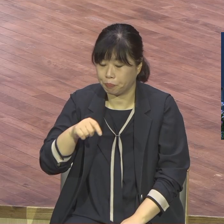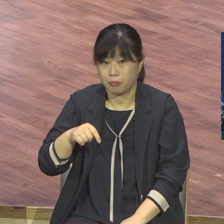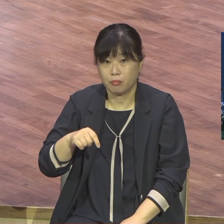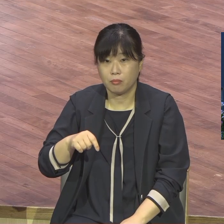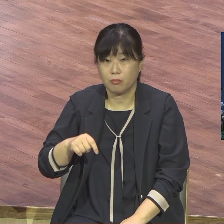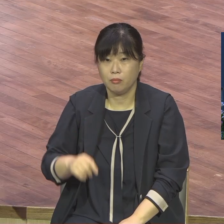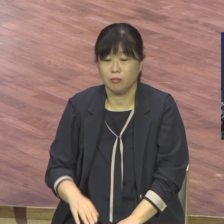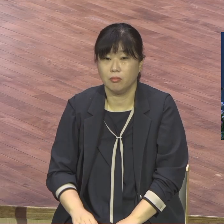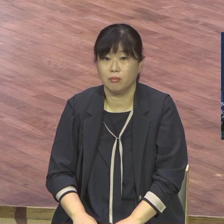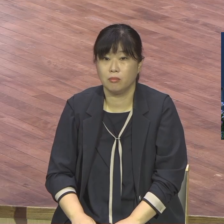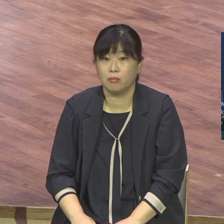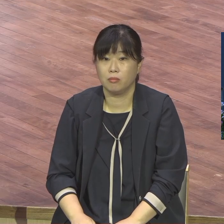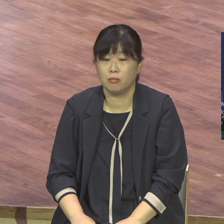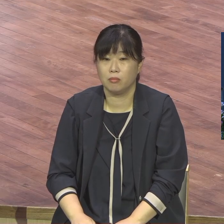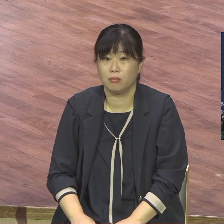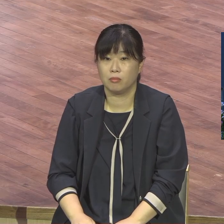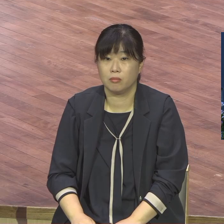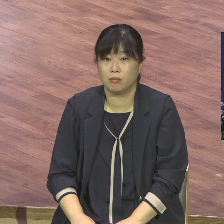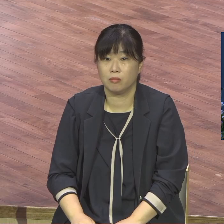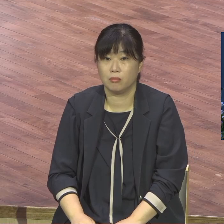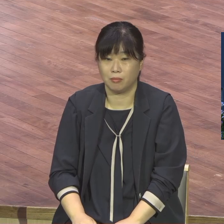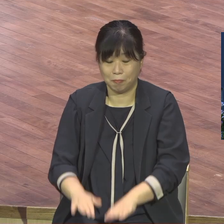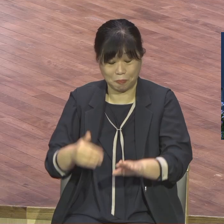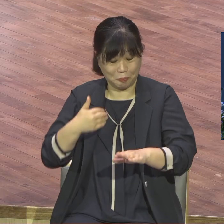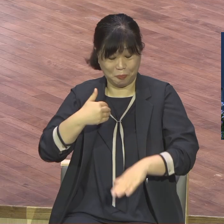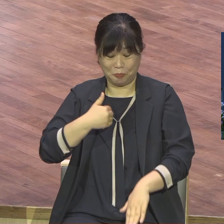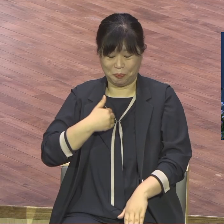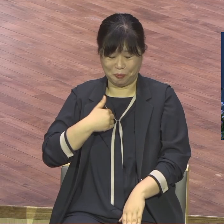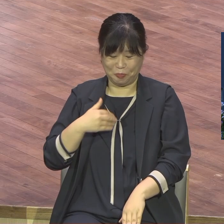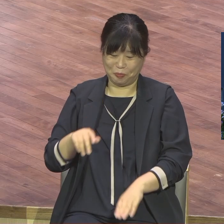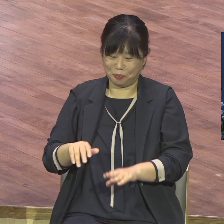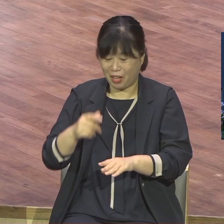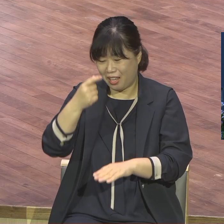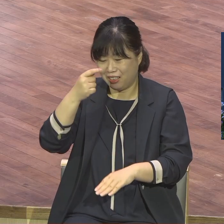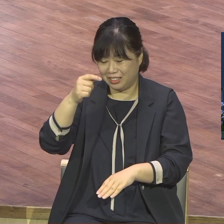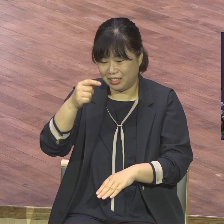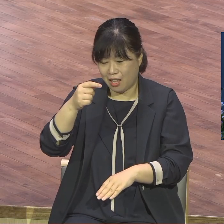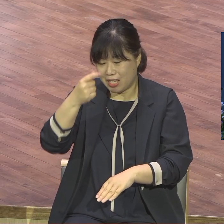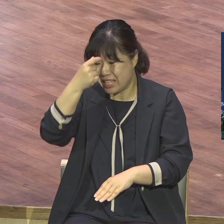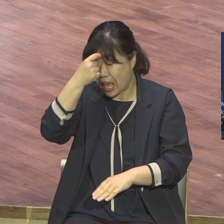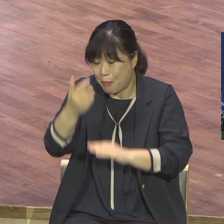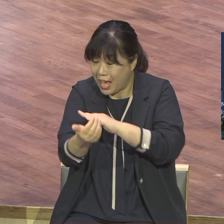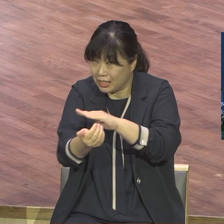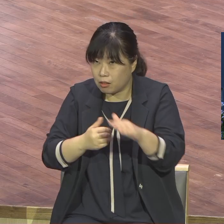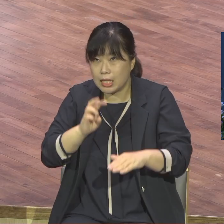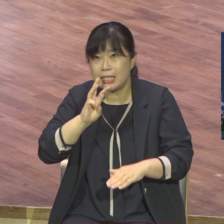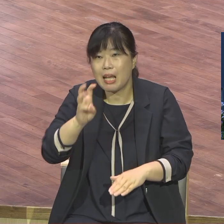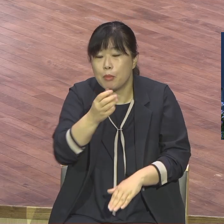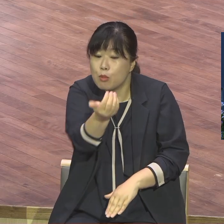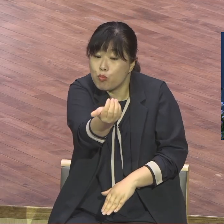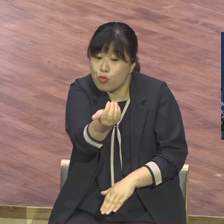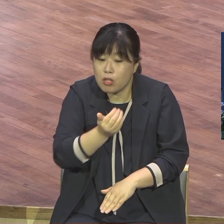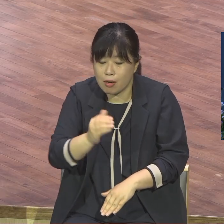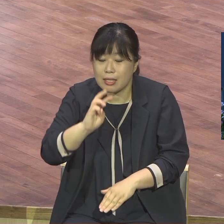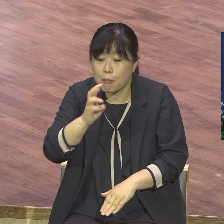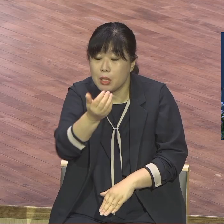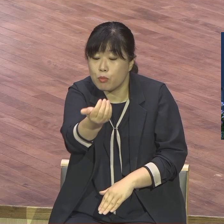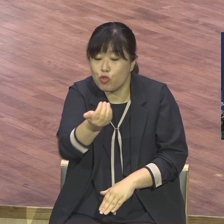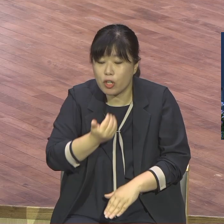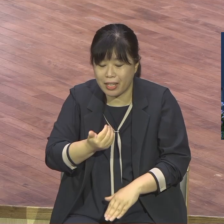35분인데 얼마나 왔냐? 화면 한번 돌려봐라. 그랬더니 깜짝 놀랐어요. 거의